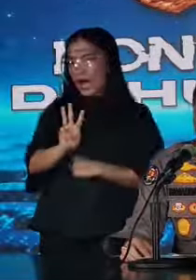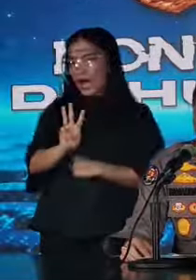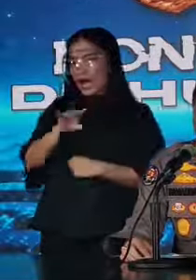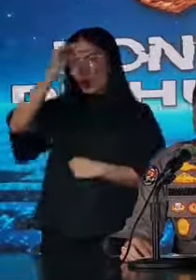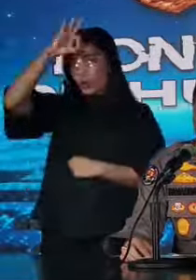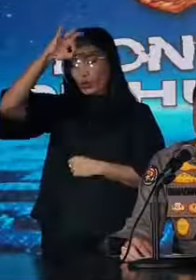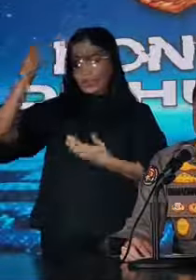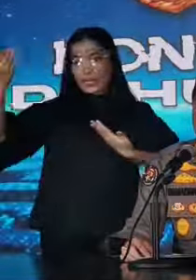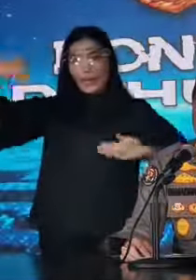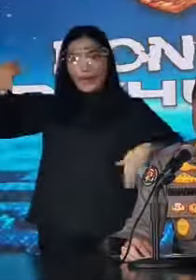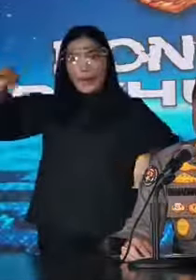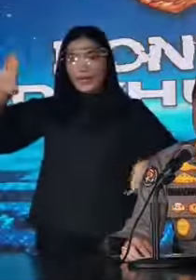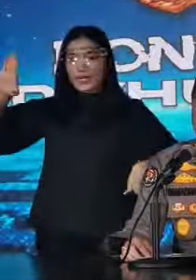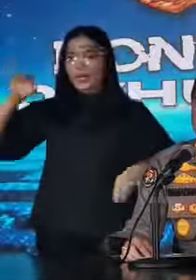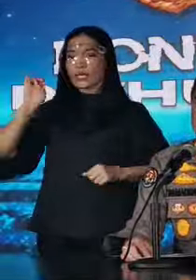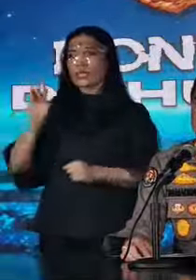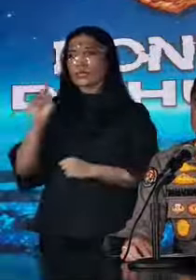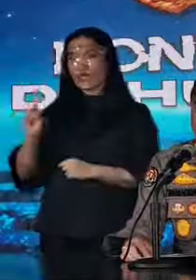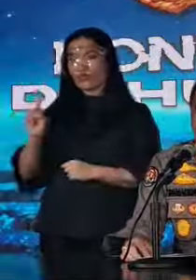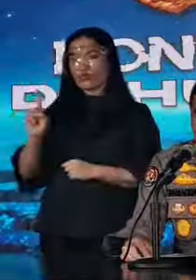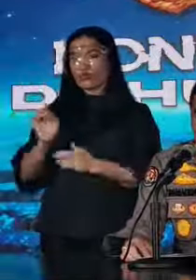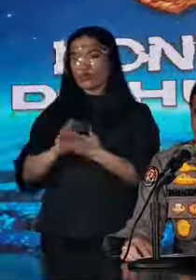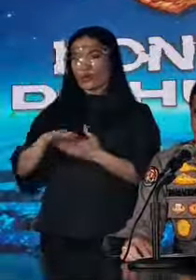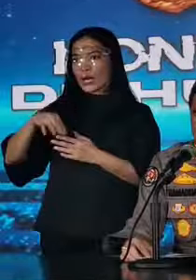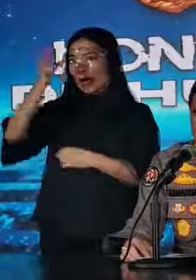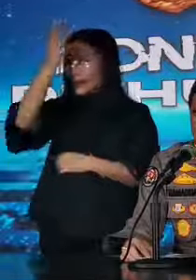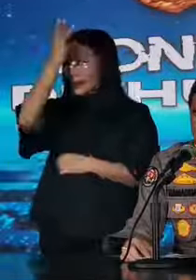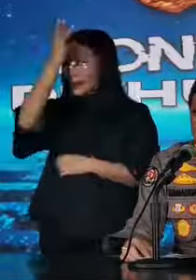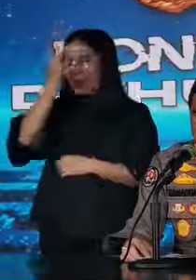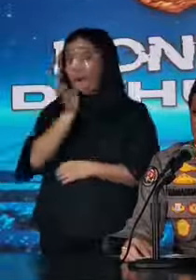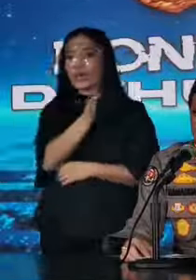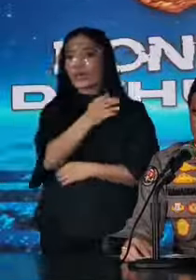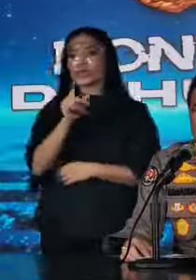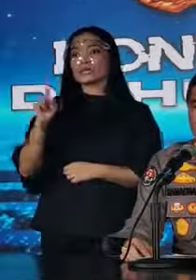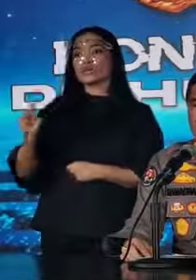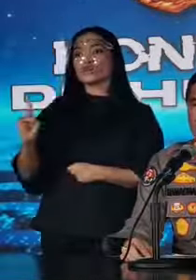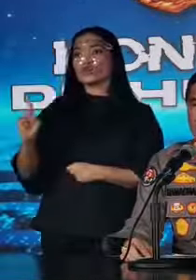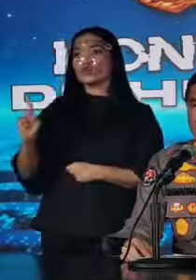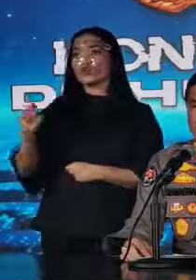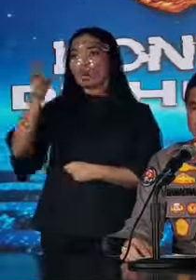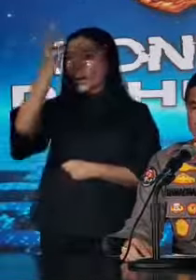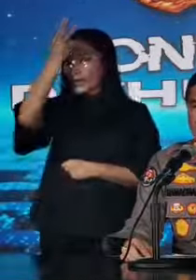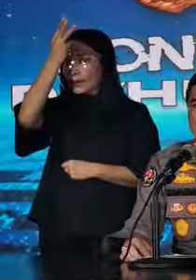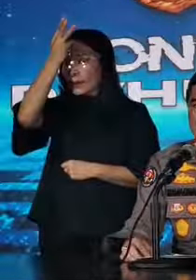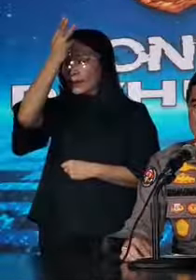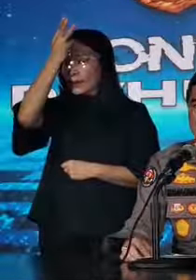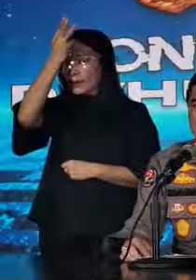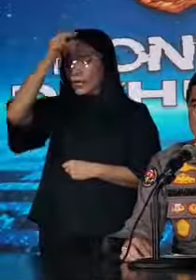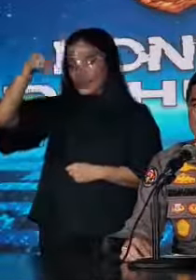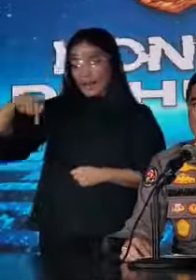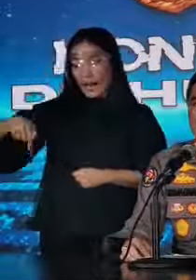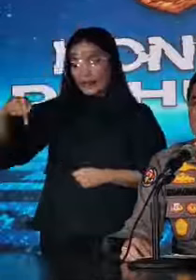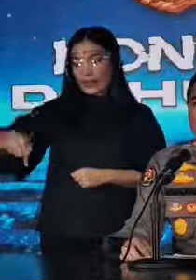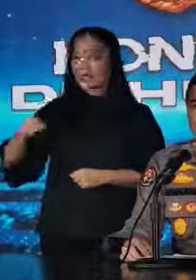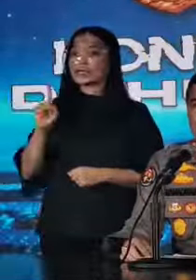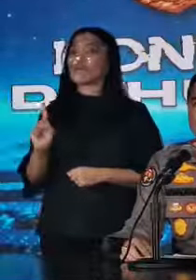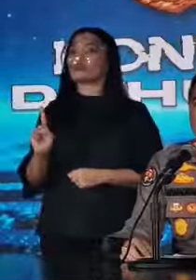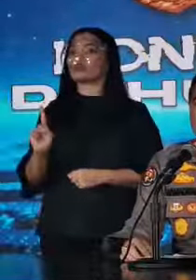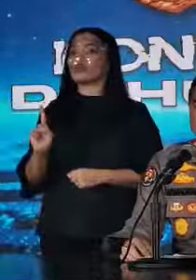Polda Bali 1 kegiatan, Polda Kalimantan Barat 1 kegiatan, Polda Kalimantan Selatan 1 kegiatan,